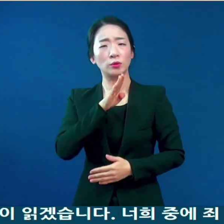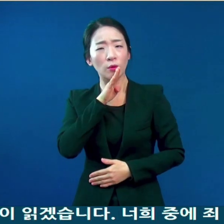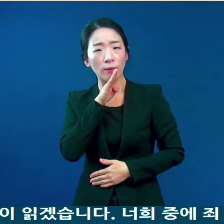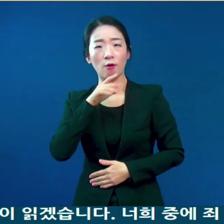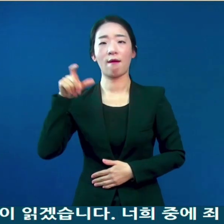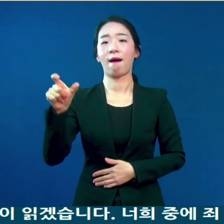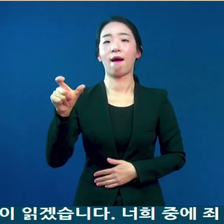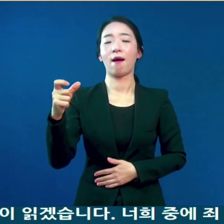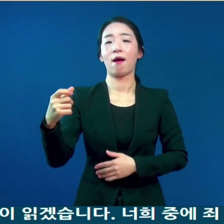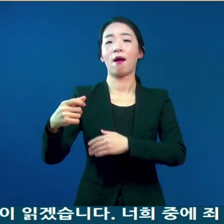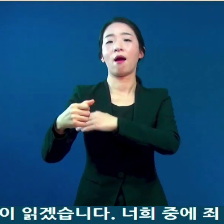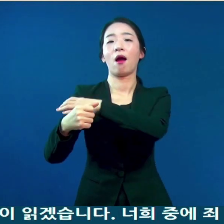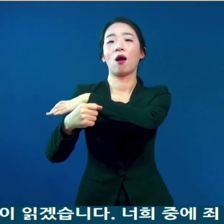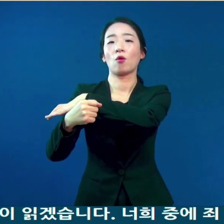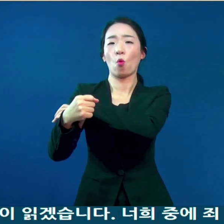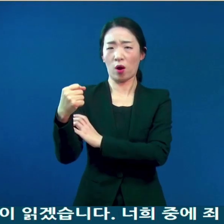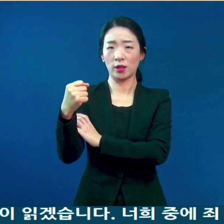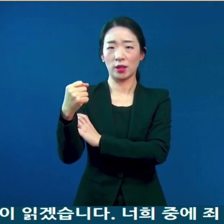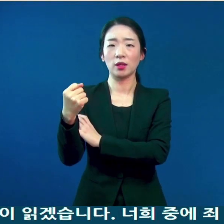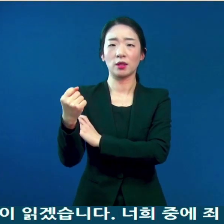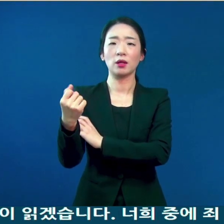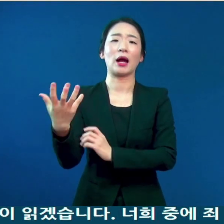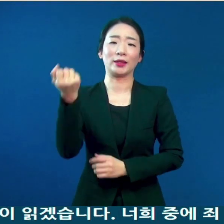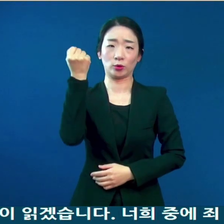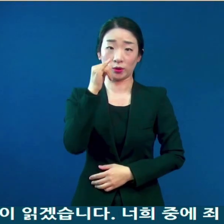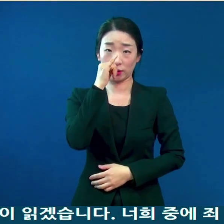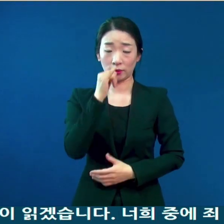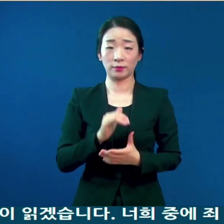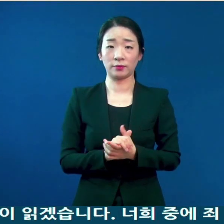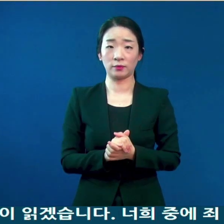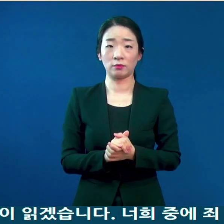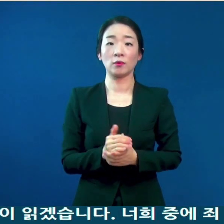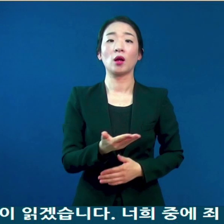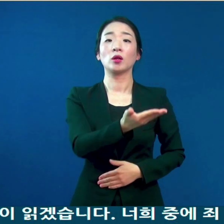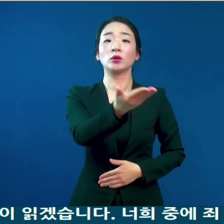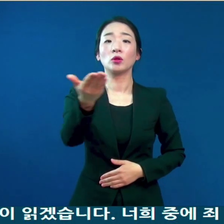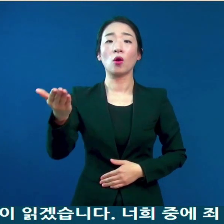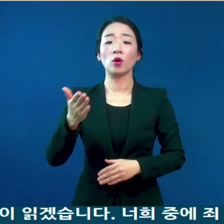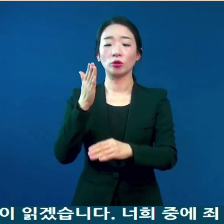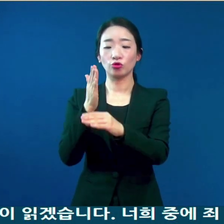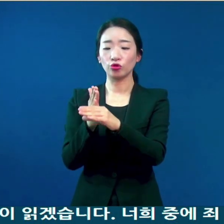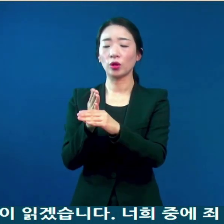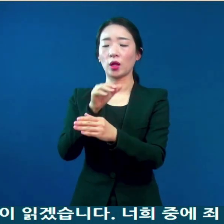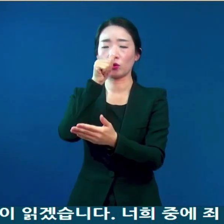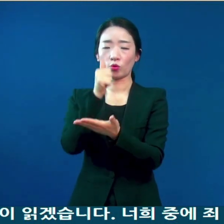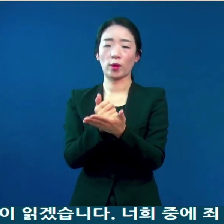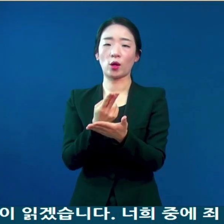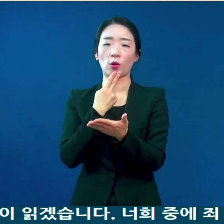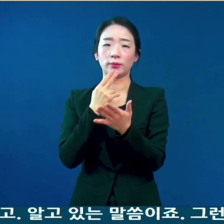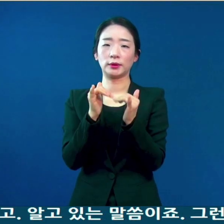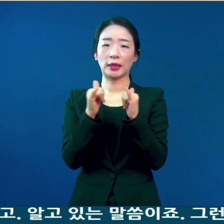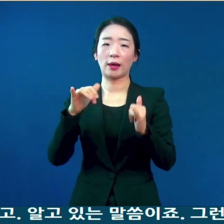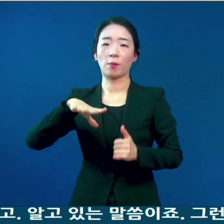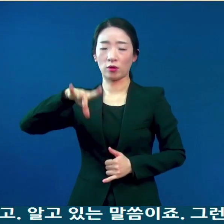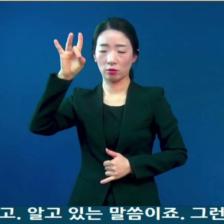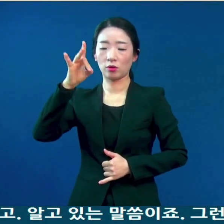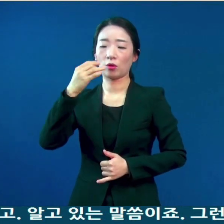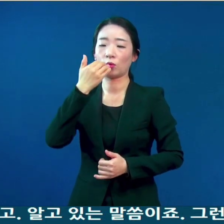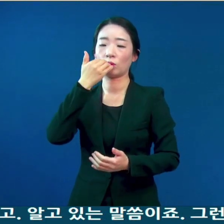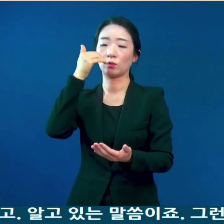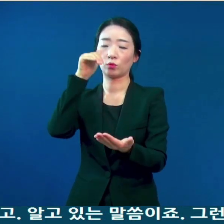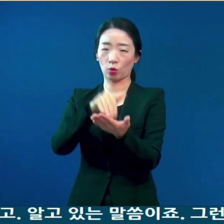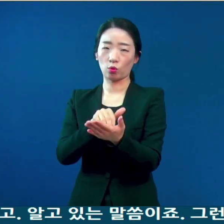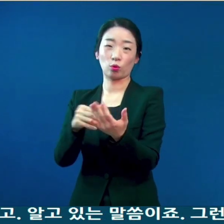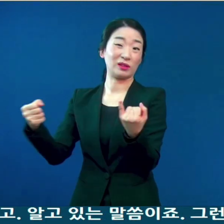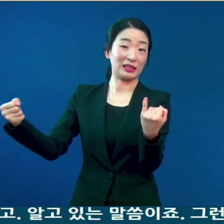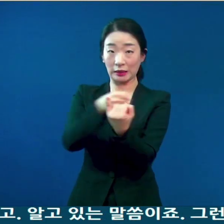강한 권위가 있었습니다. 그냥 보면 너희 중에 죄 없는 자가 먼저 돌로 치라. 그리고 다시